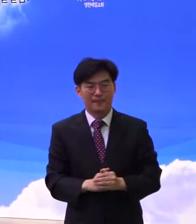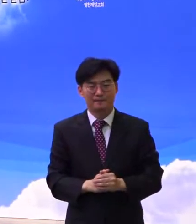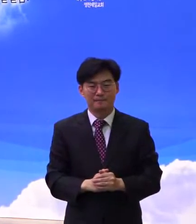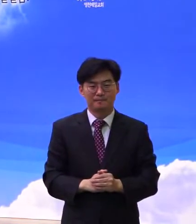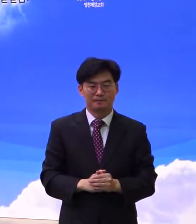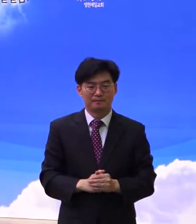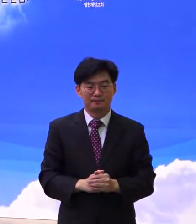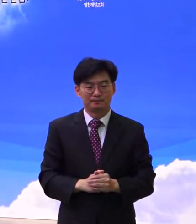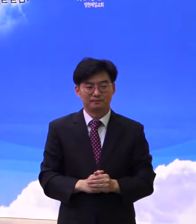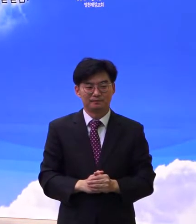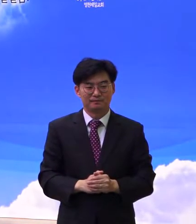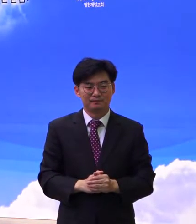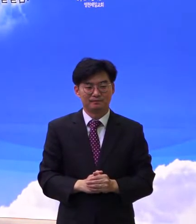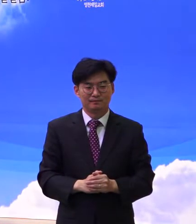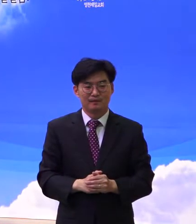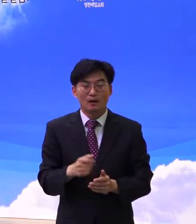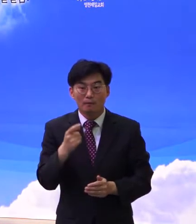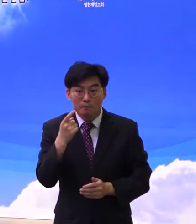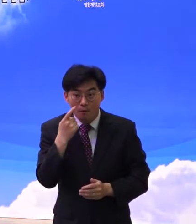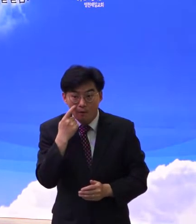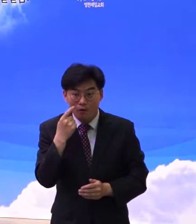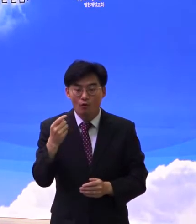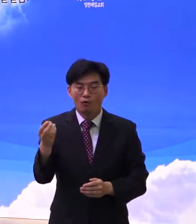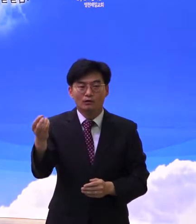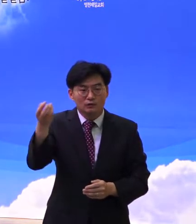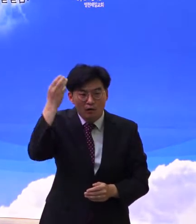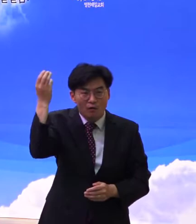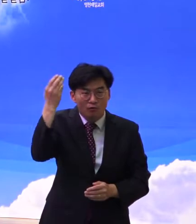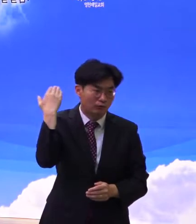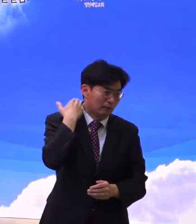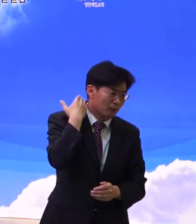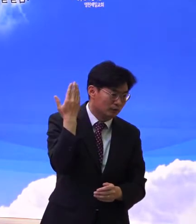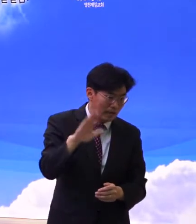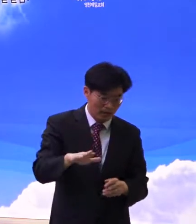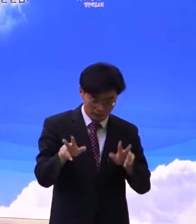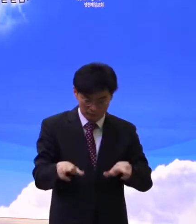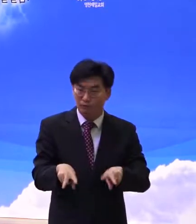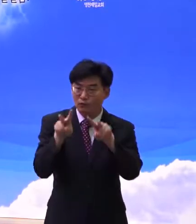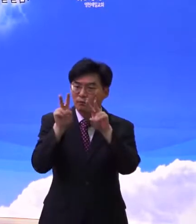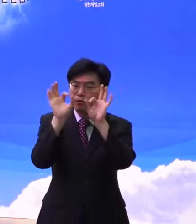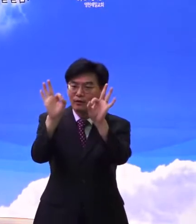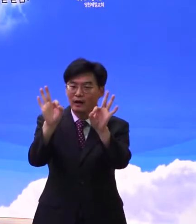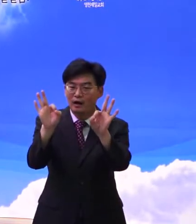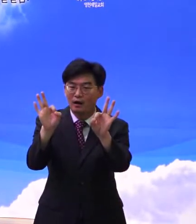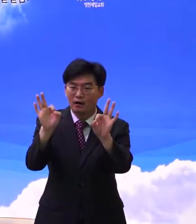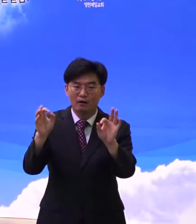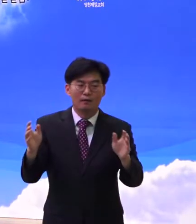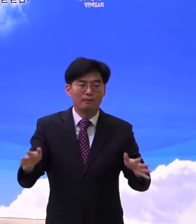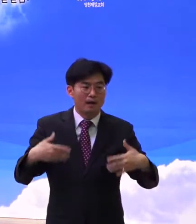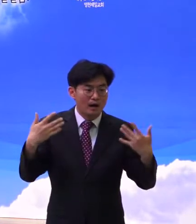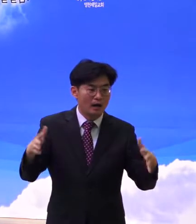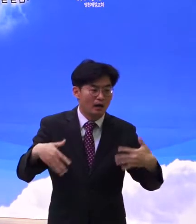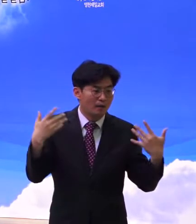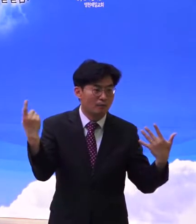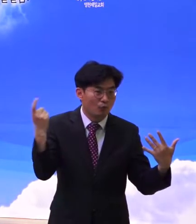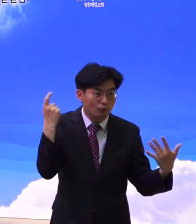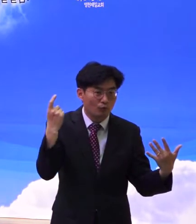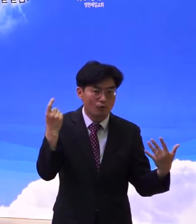성경을 여러분도 읽어보면 그것이 보였다고 했습니다. 그런 시각적으로 보여지는 그런 현상들